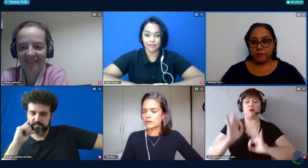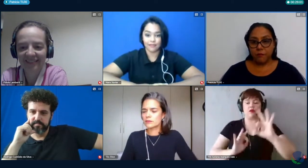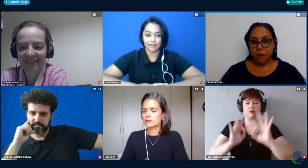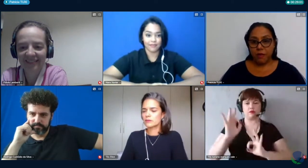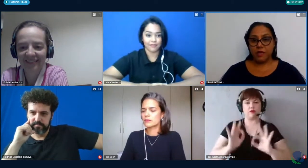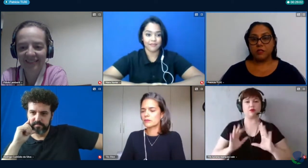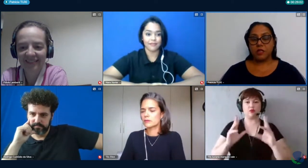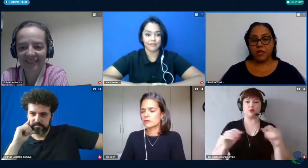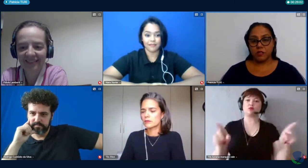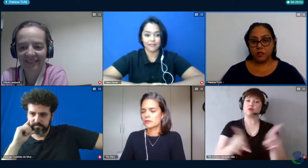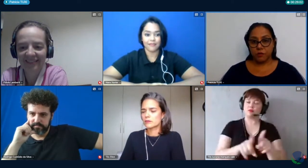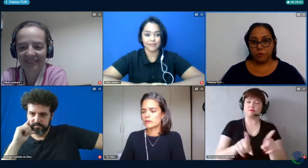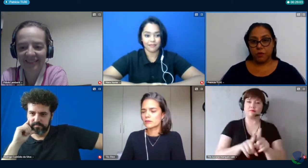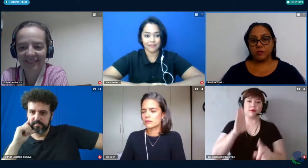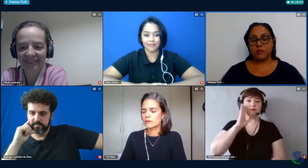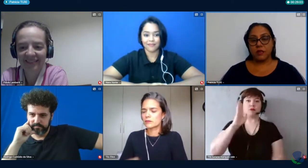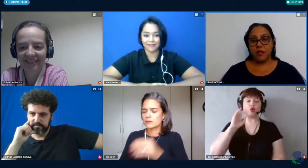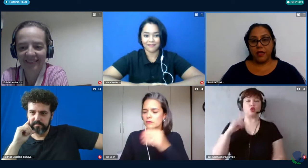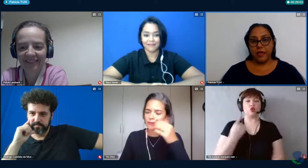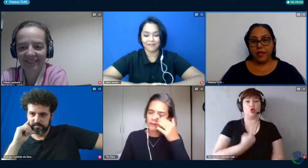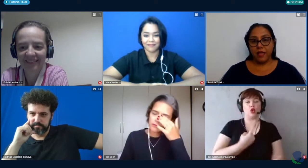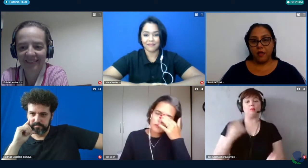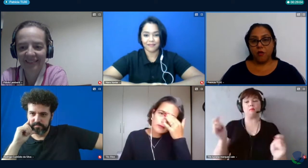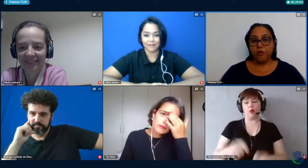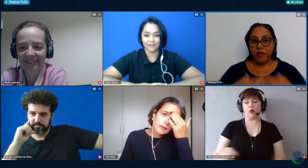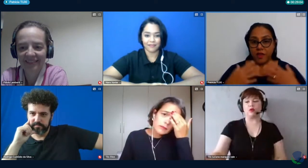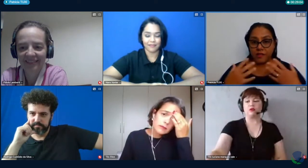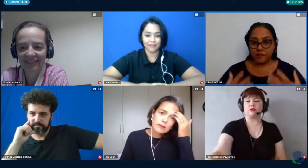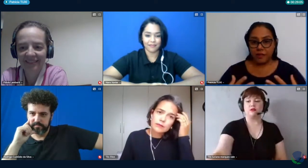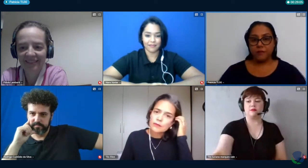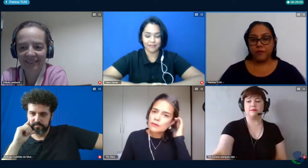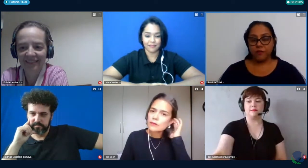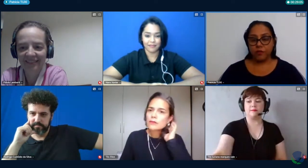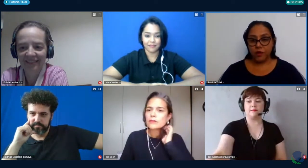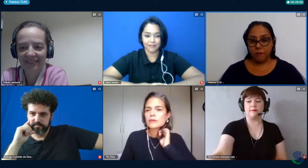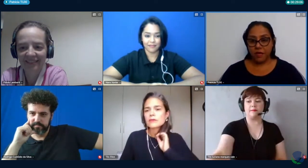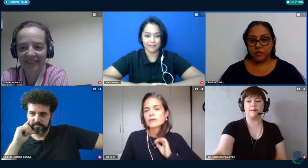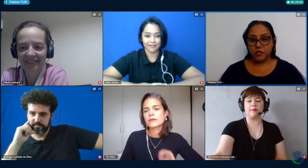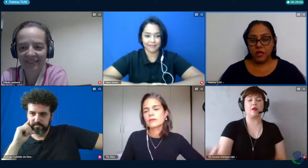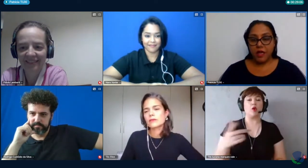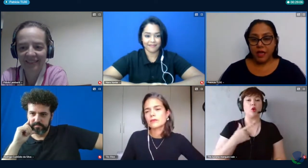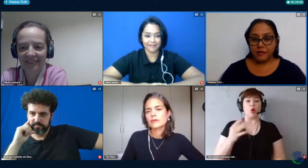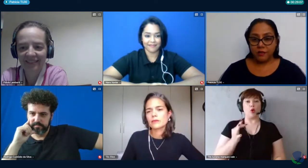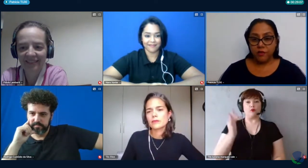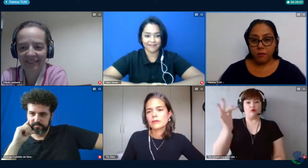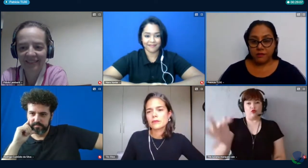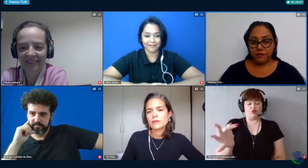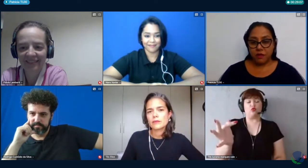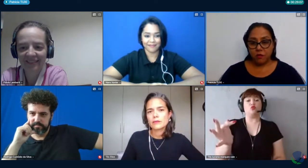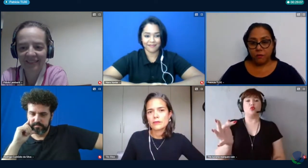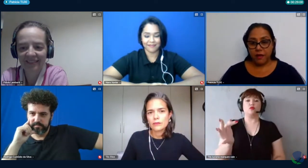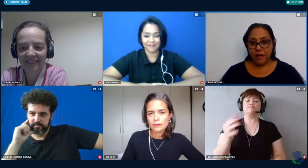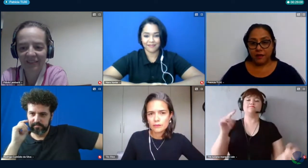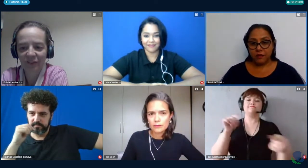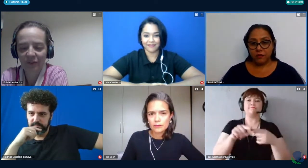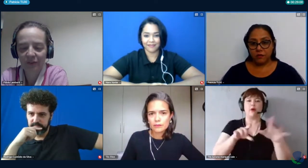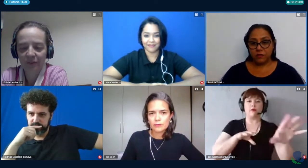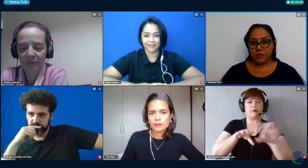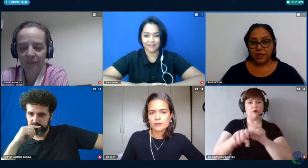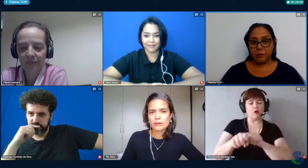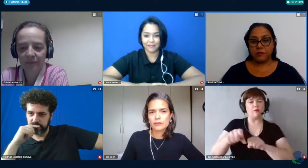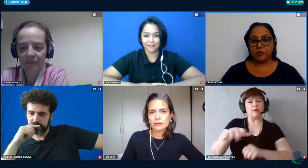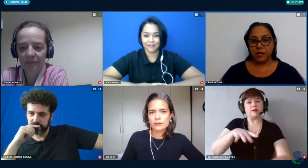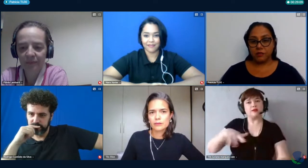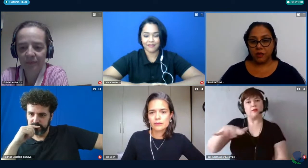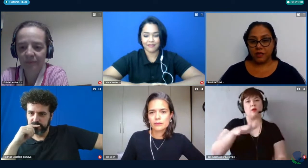e, principalmente, que a gente possa oferecer futuramente essa formação para